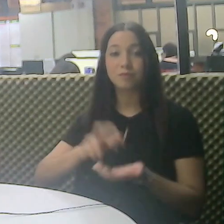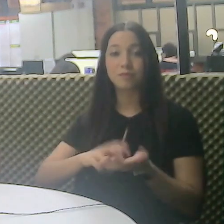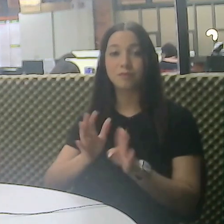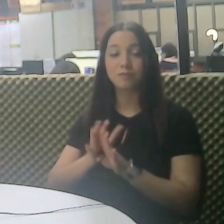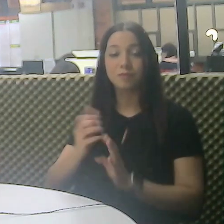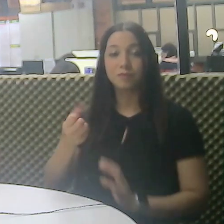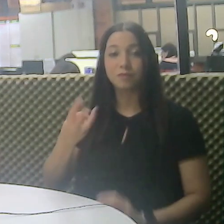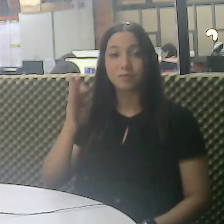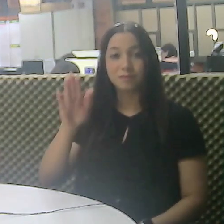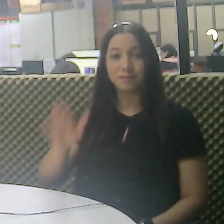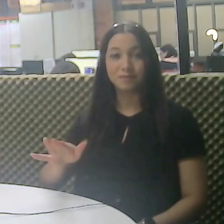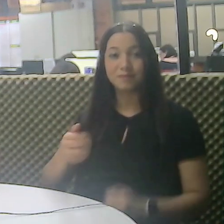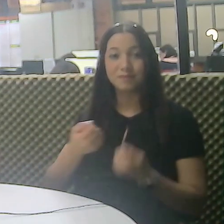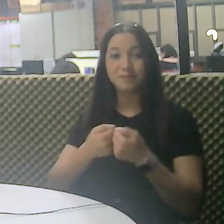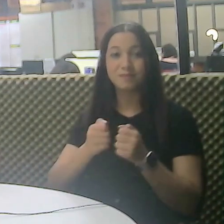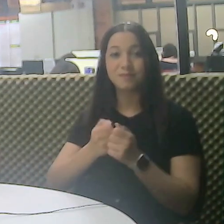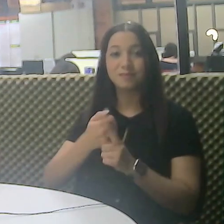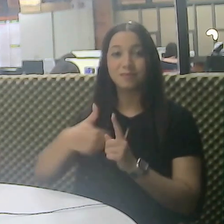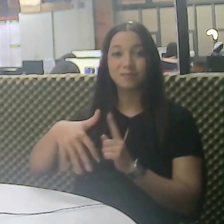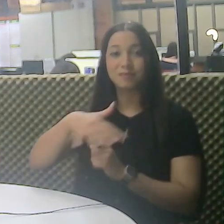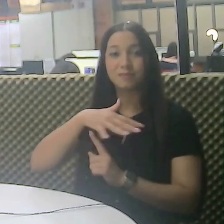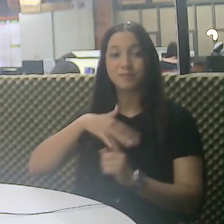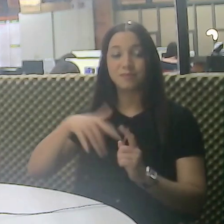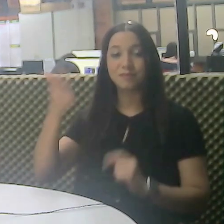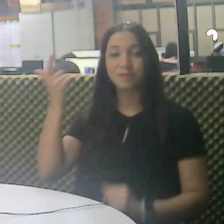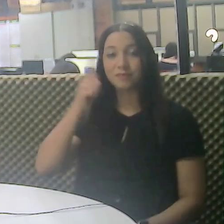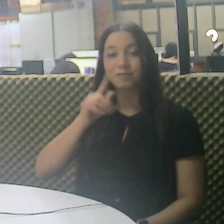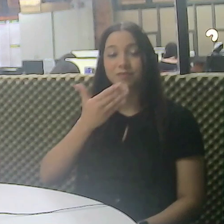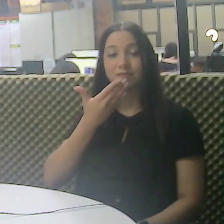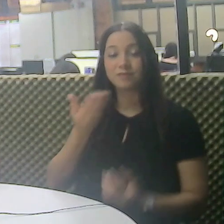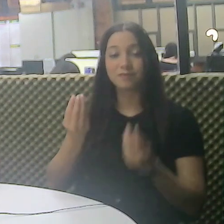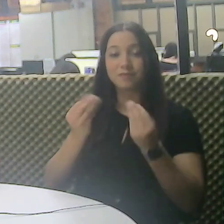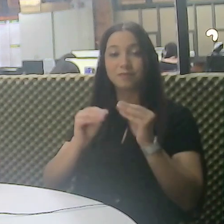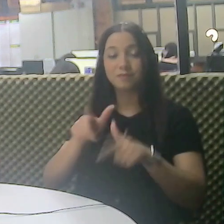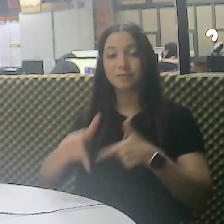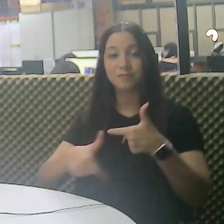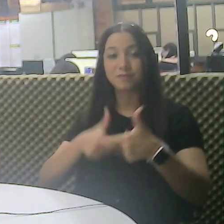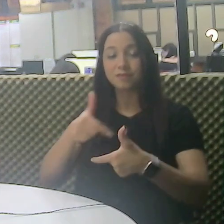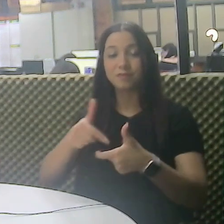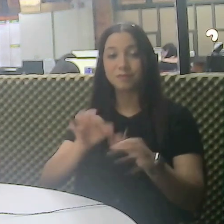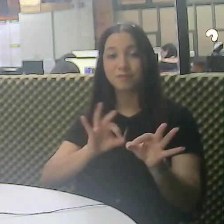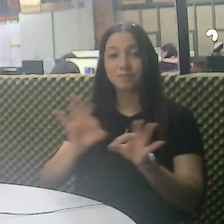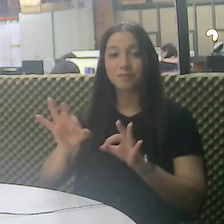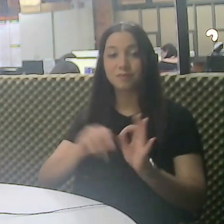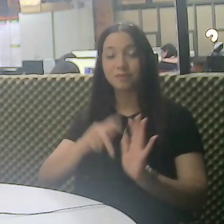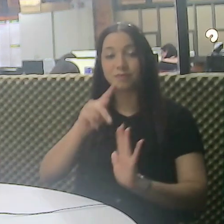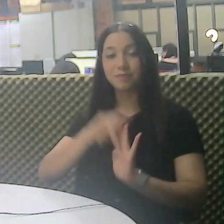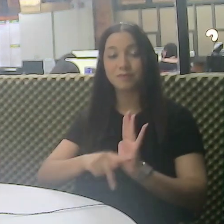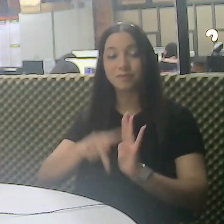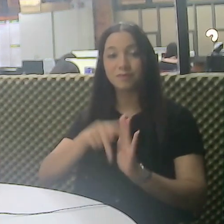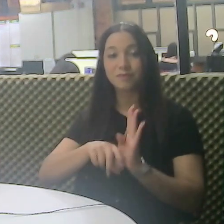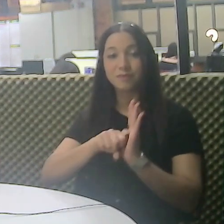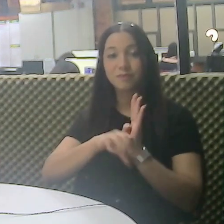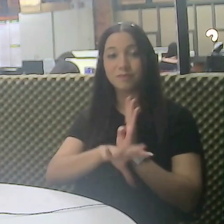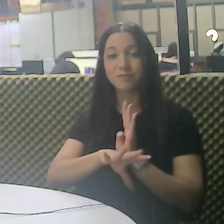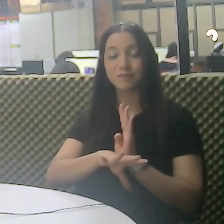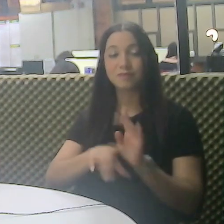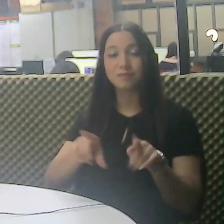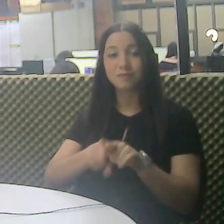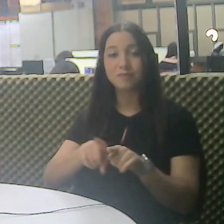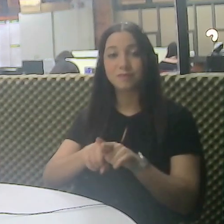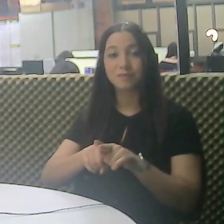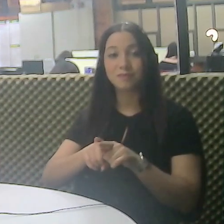da tarde. Pelo Busão Social, é possível solicitar inserção em serviços, programas, projetos e benefícios, além